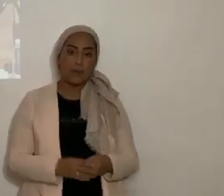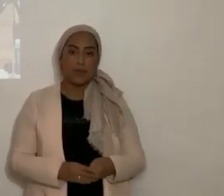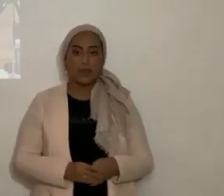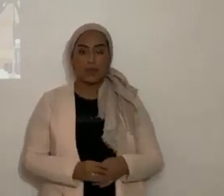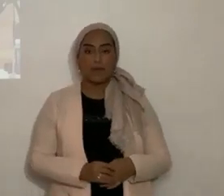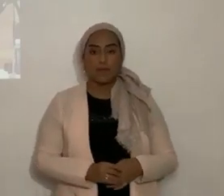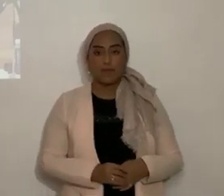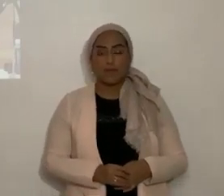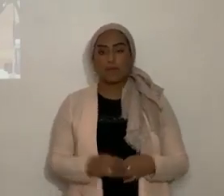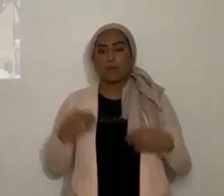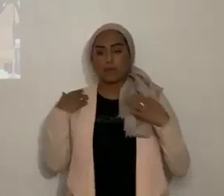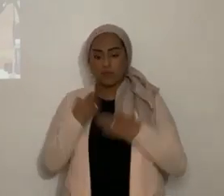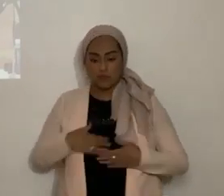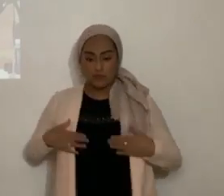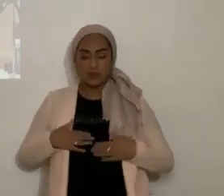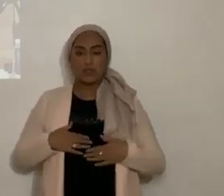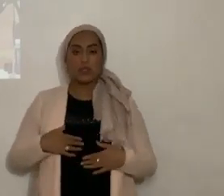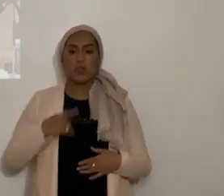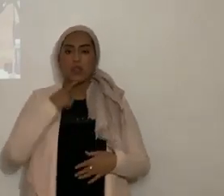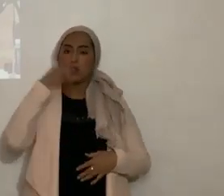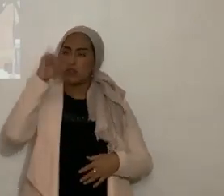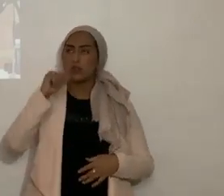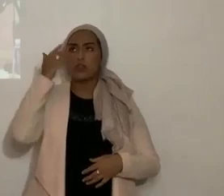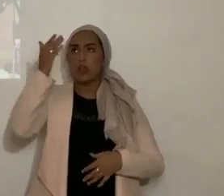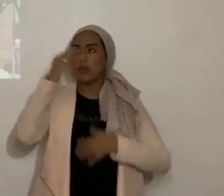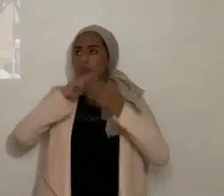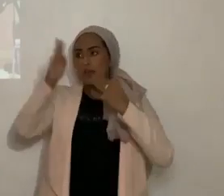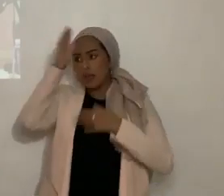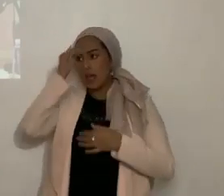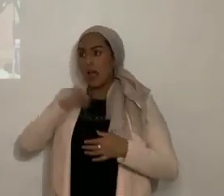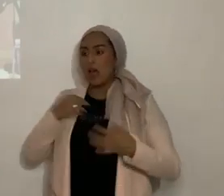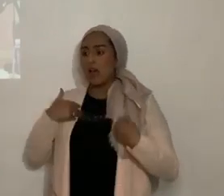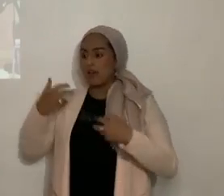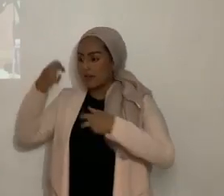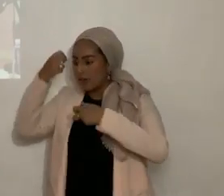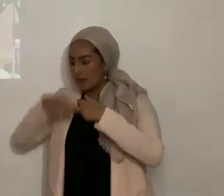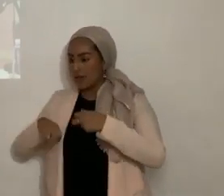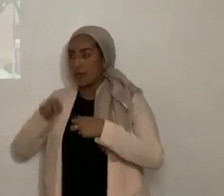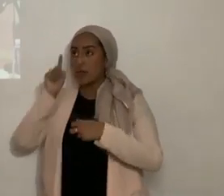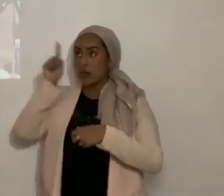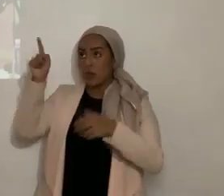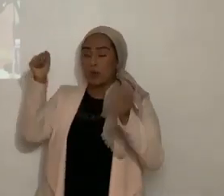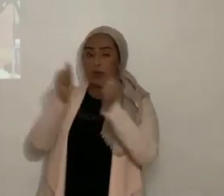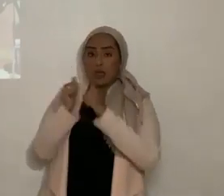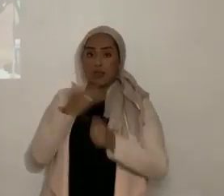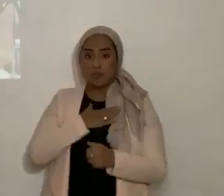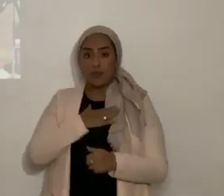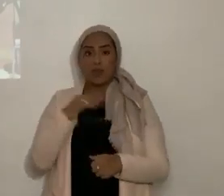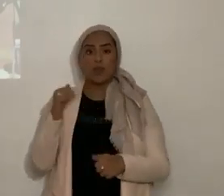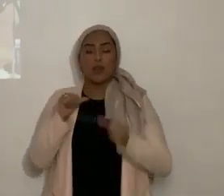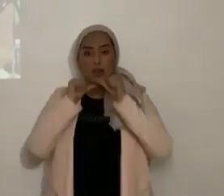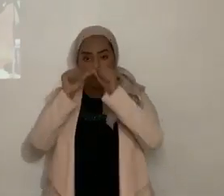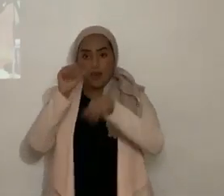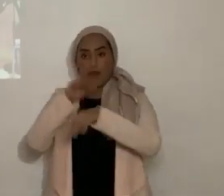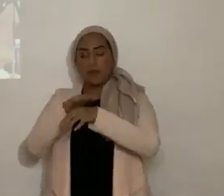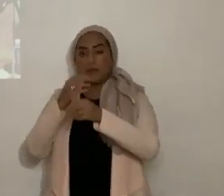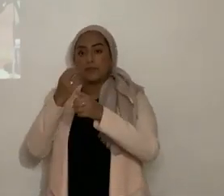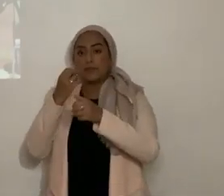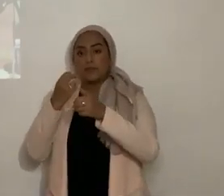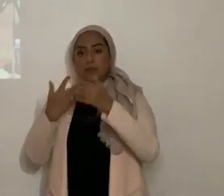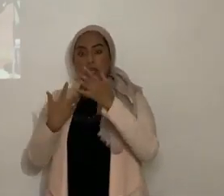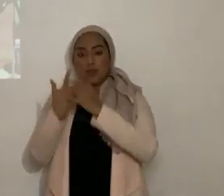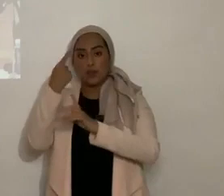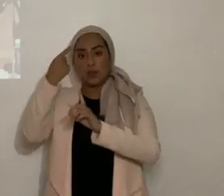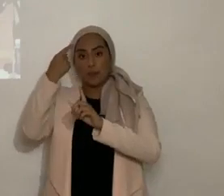Confía en Él. Sé dichoso, y Padre, sí, yo estoy pasando esta situación, pero tú estás aquí conmigo. Cada Rosh Chodesh leemos el